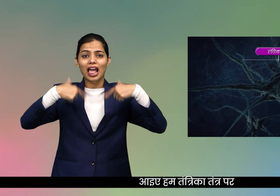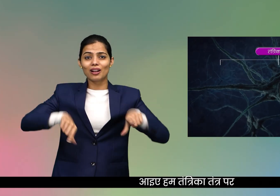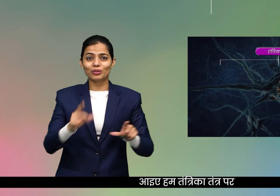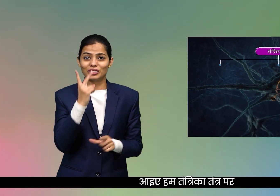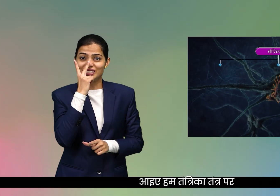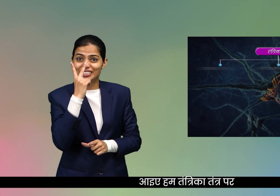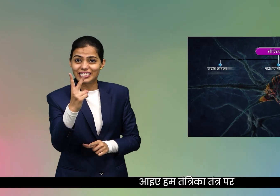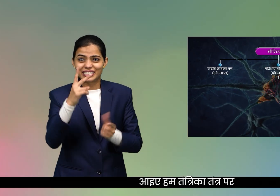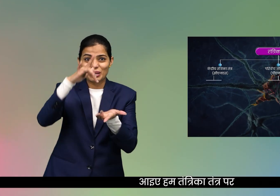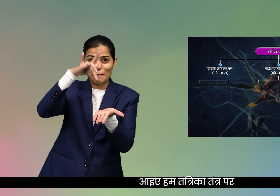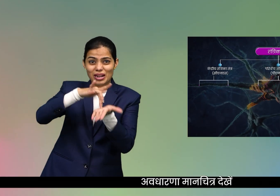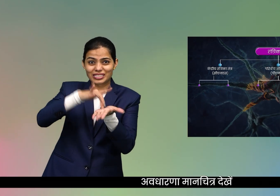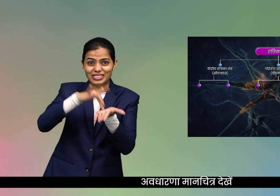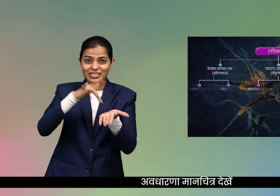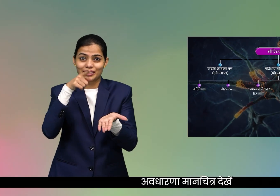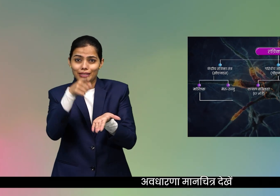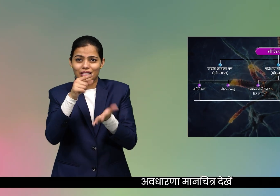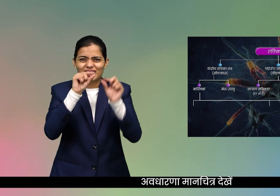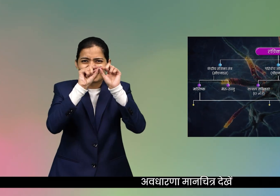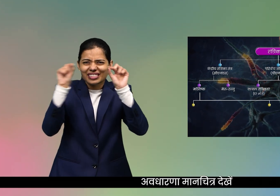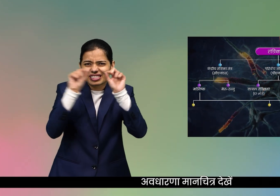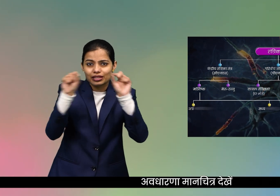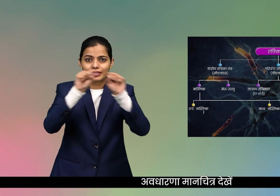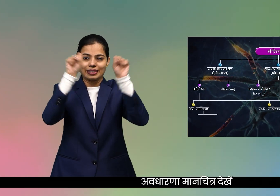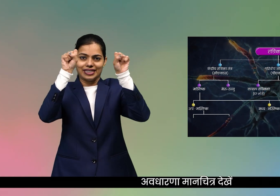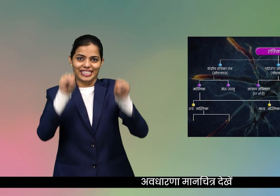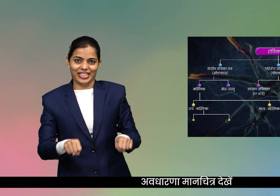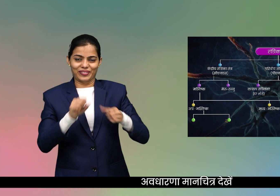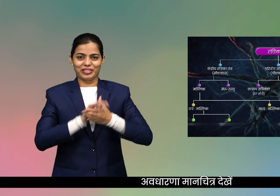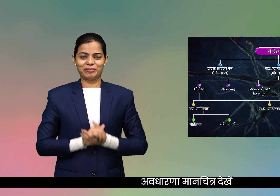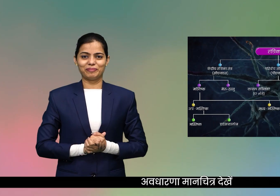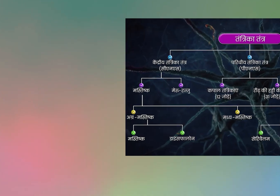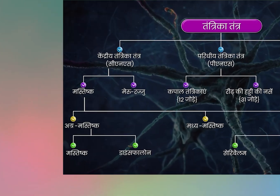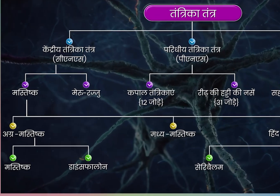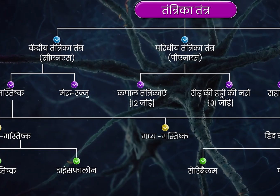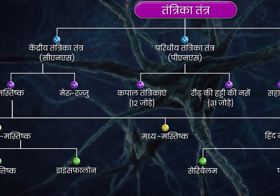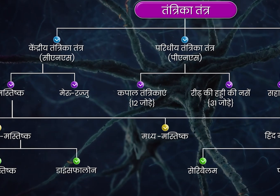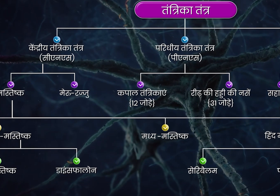आइए हम तंत्रिका तंत्र पर अवधारणा मानचित्र देखें।